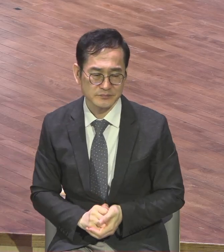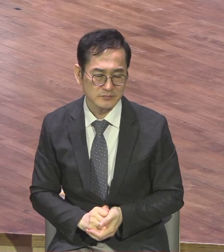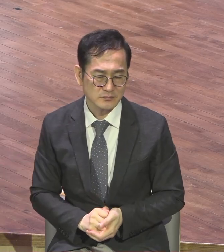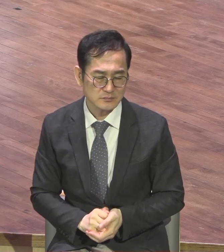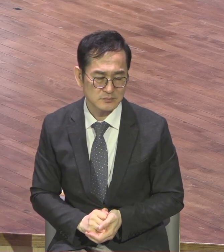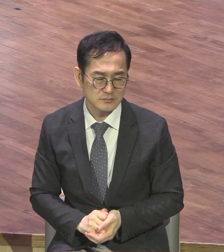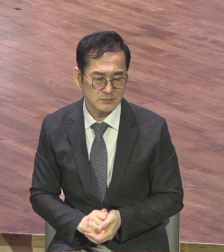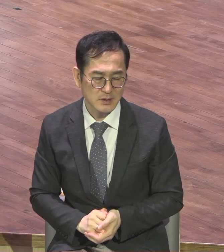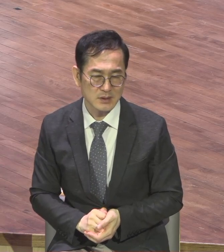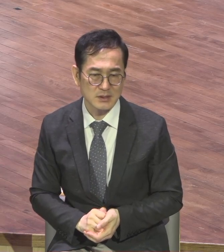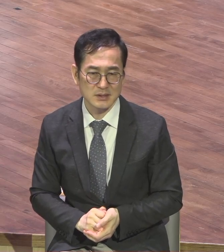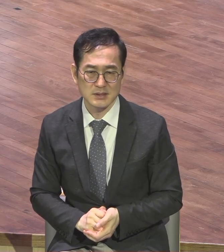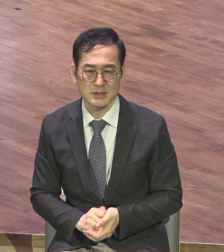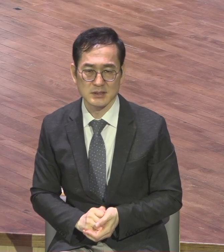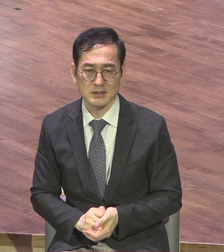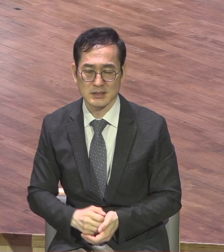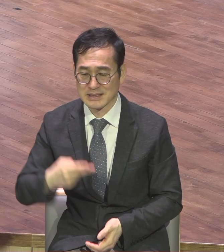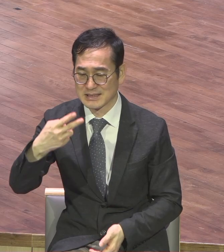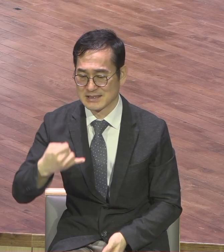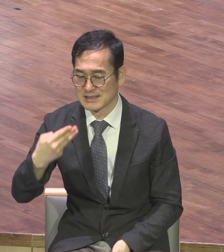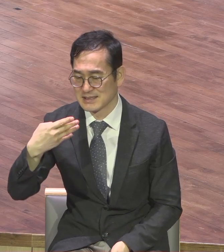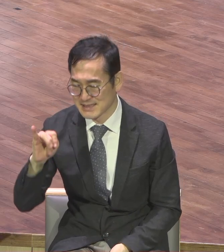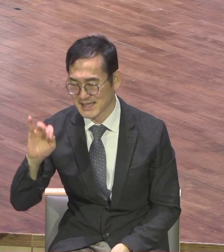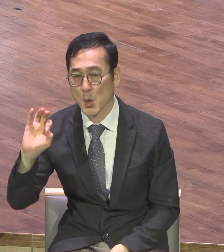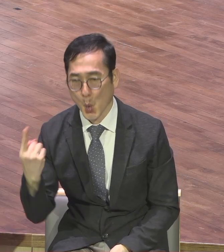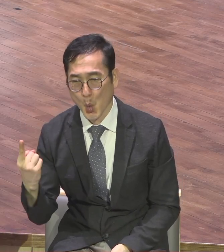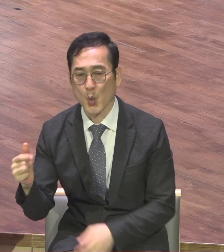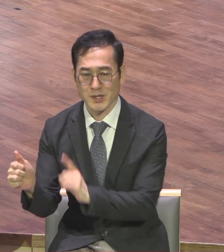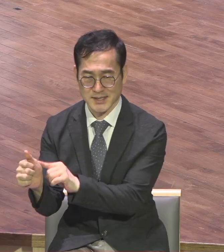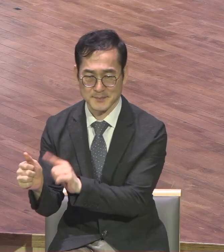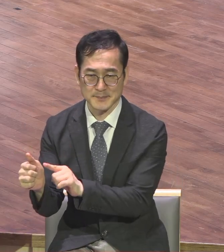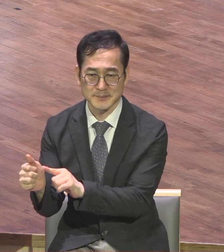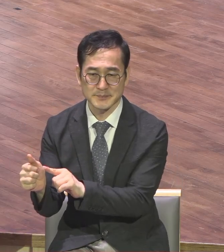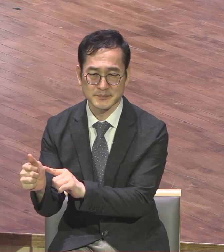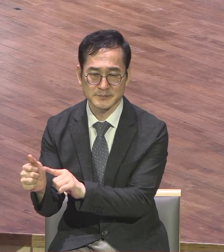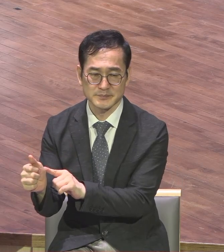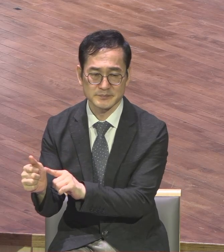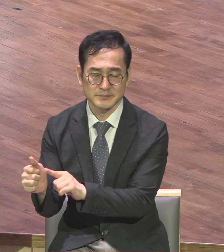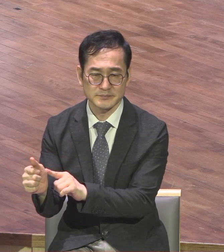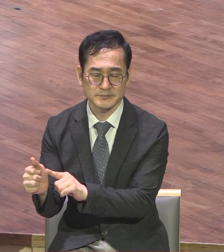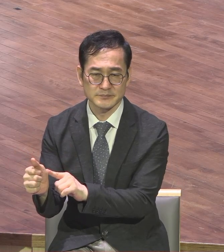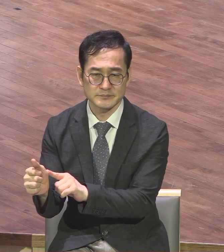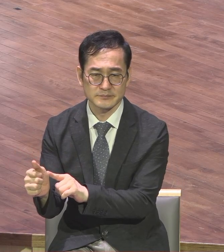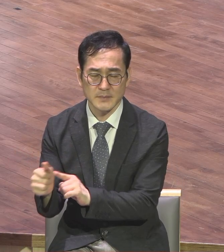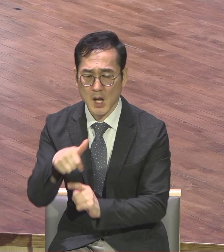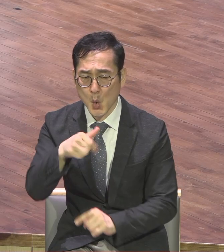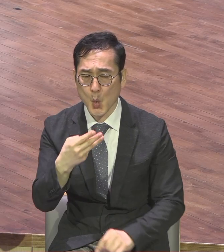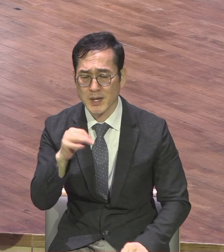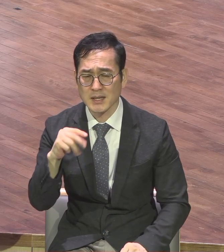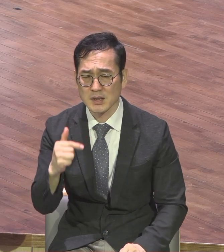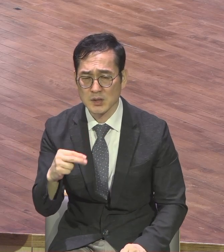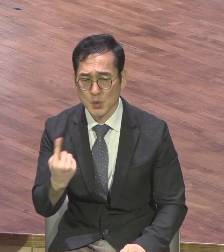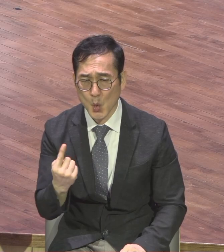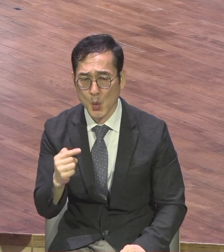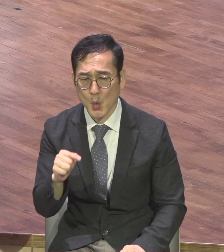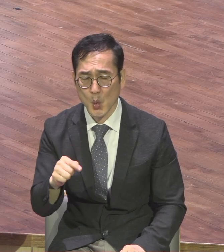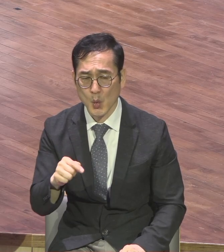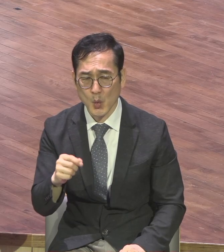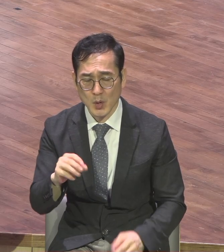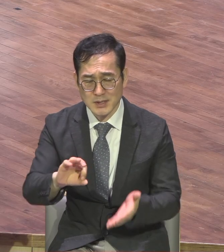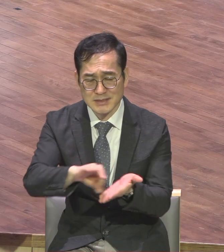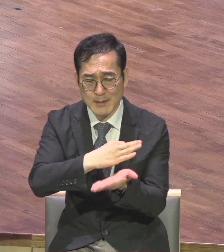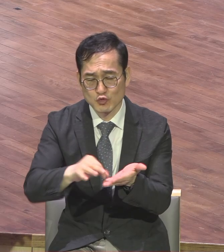통해서 말을 하면 드디어가 받아서 대피를 했습니다. 바울은 당시 고린도 성의